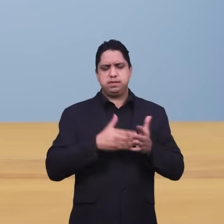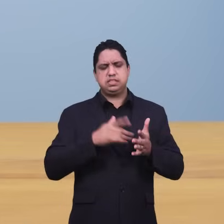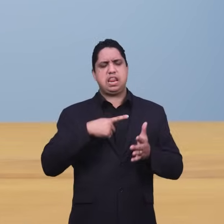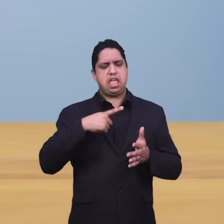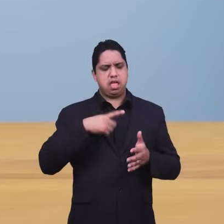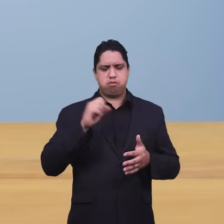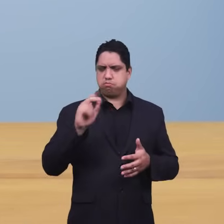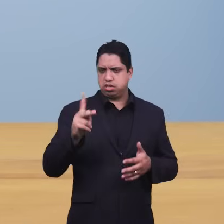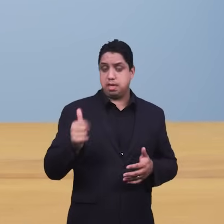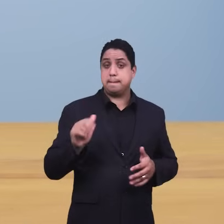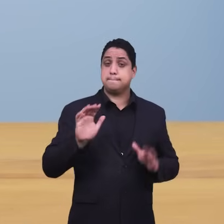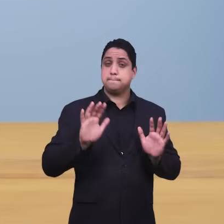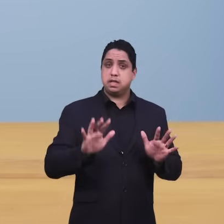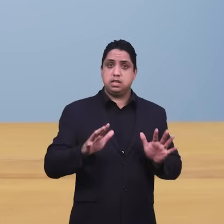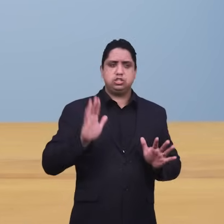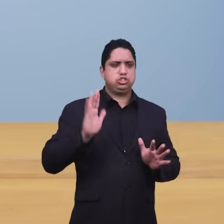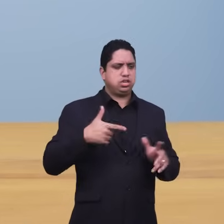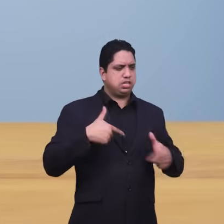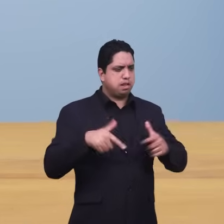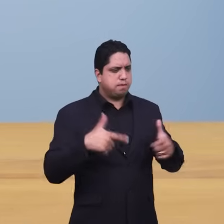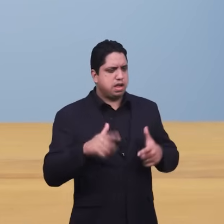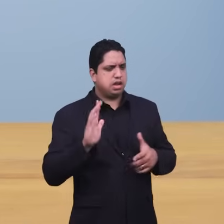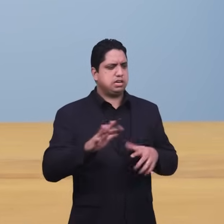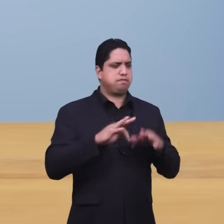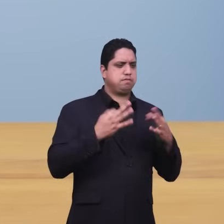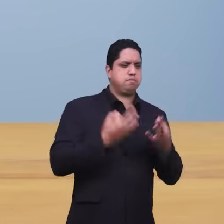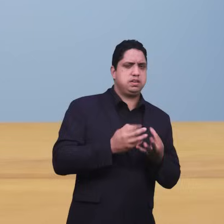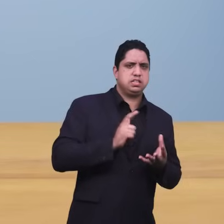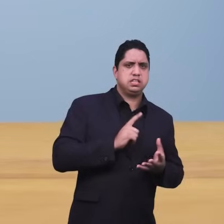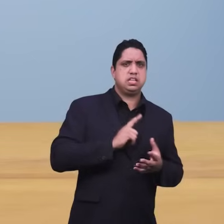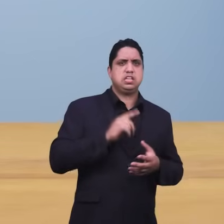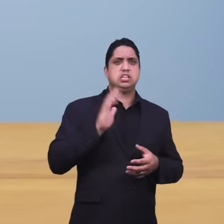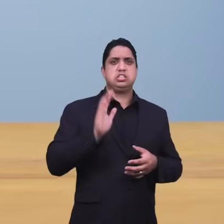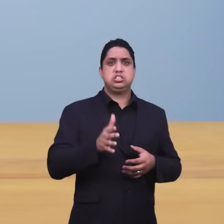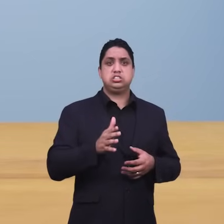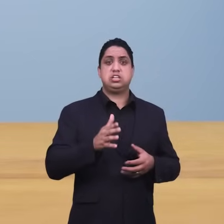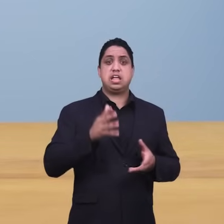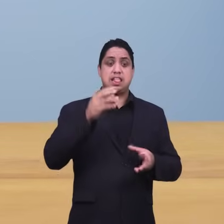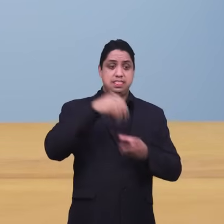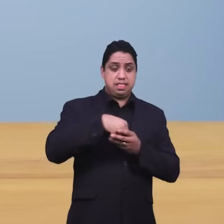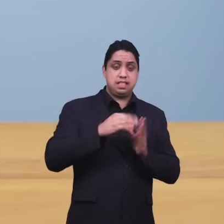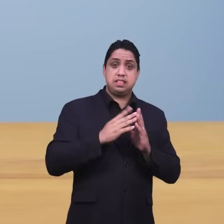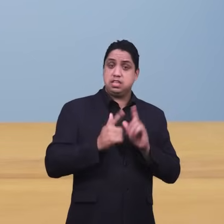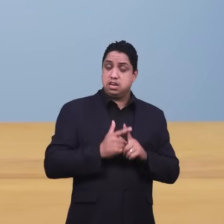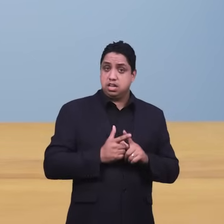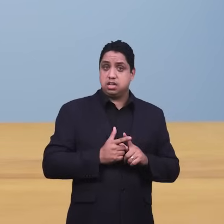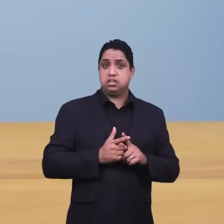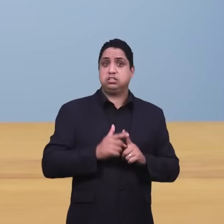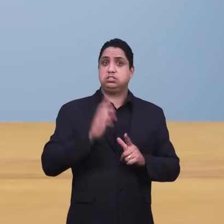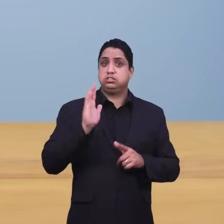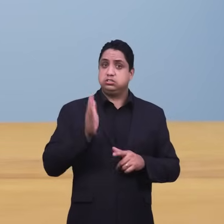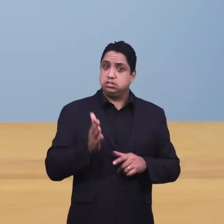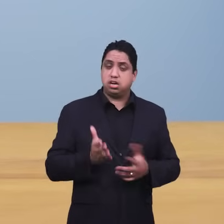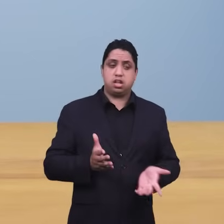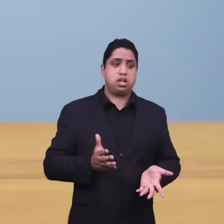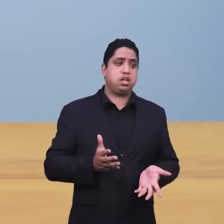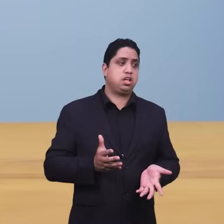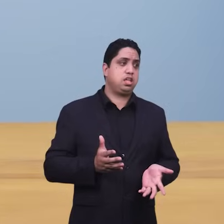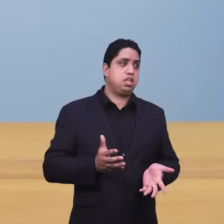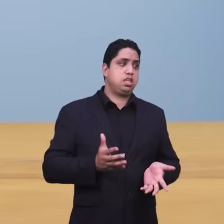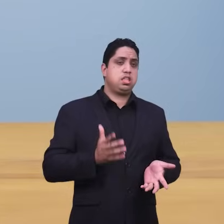limitações, ok? Mas já trabalha, já tem família, às vezes já está inserido na igreja, está inserido na